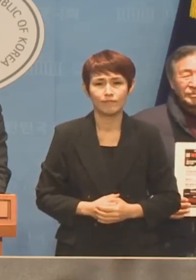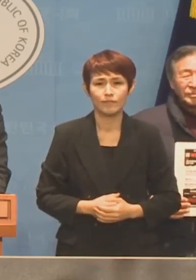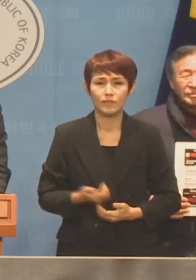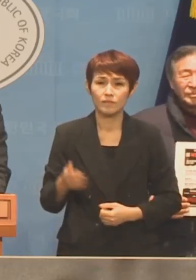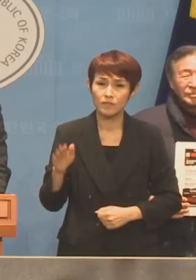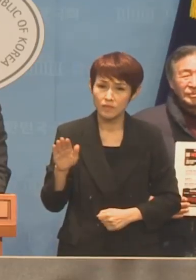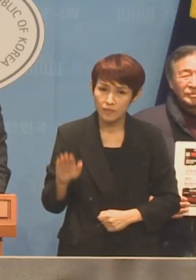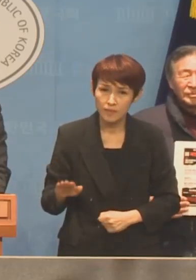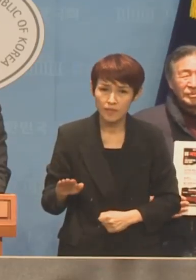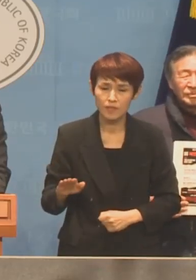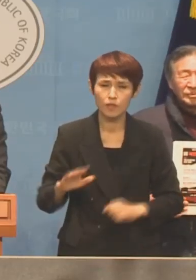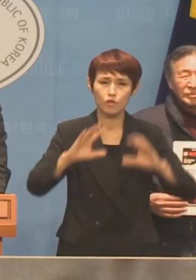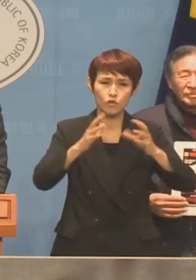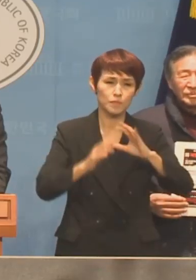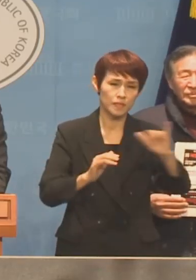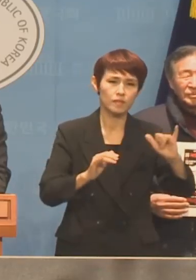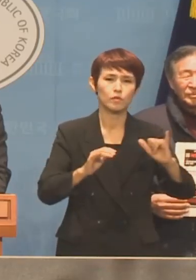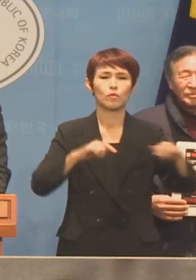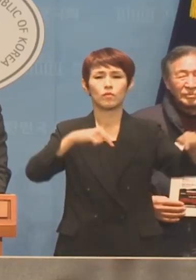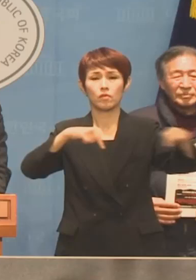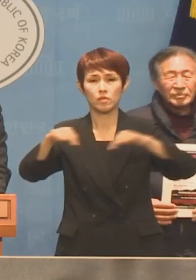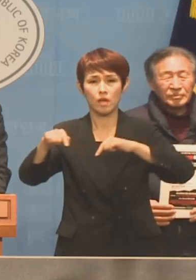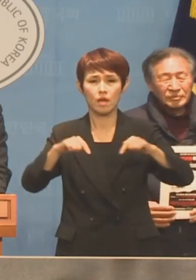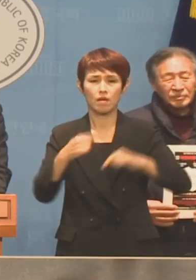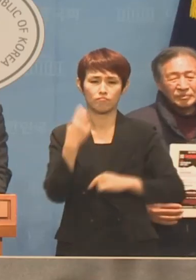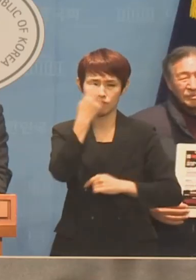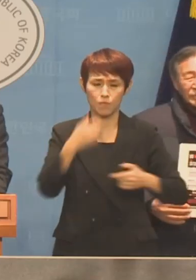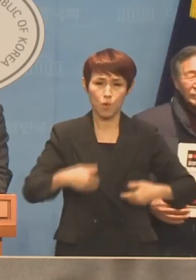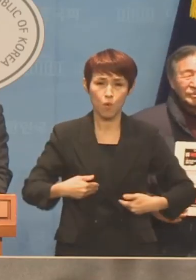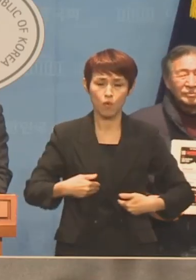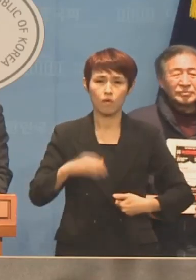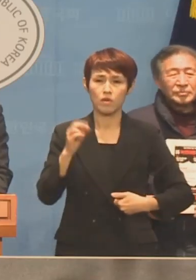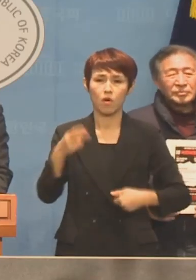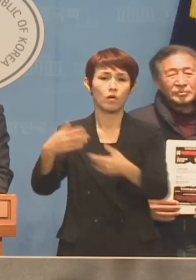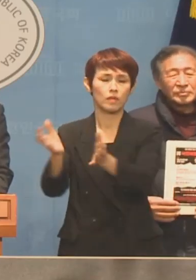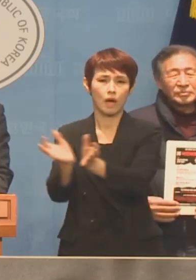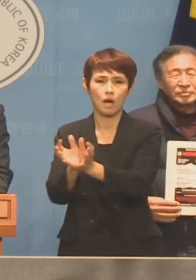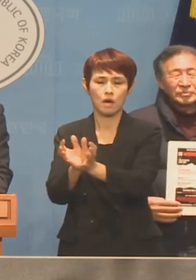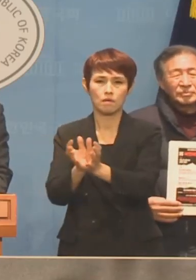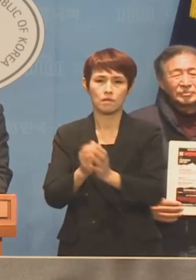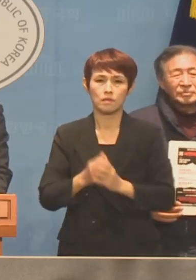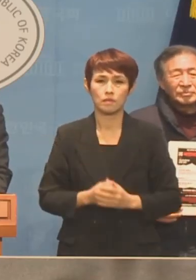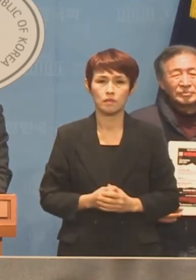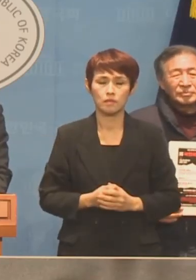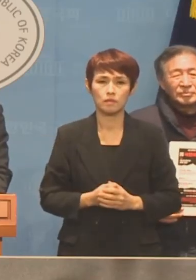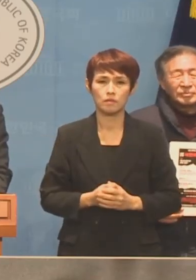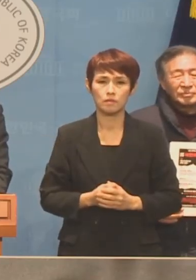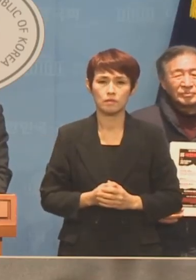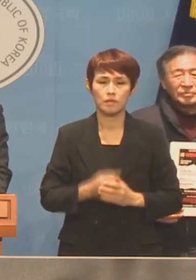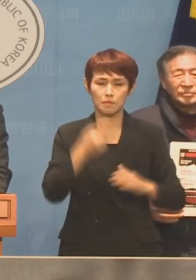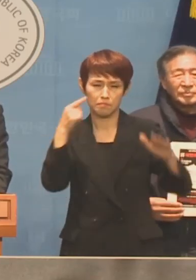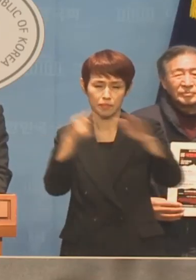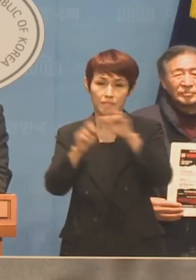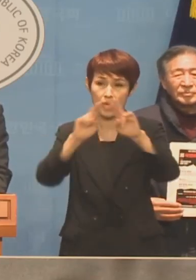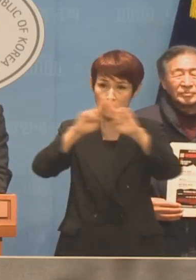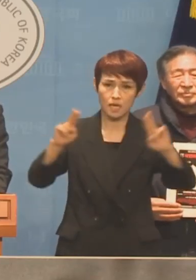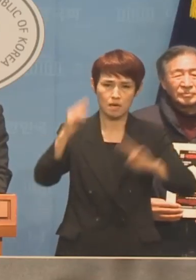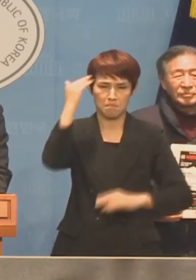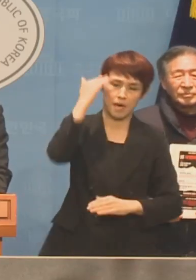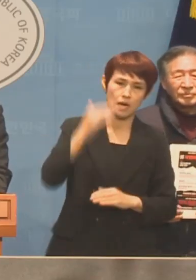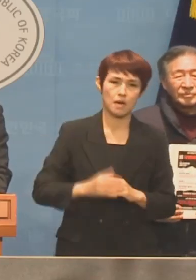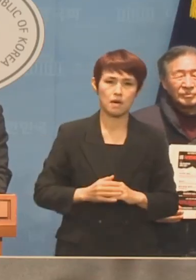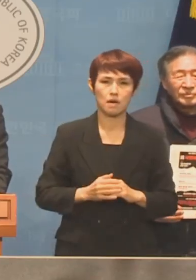하지만 국민과 국가 경제를 챙겨야 할 여당은 오히려 계엄 해제를 방해하고 내란 수괴를 옹호하고